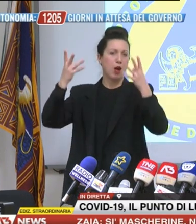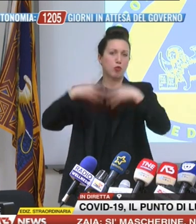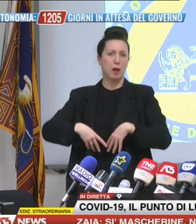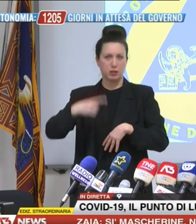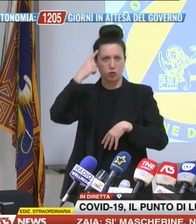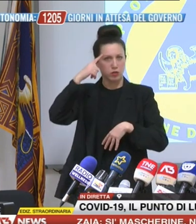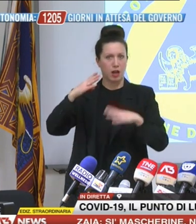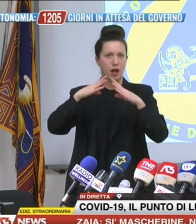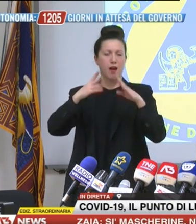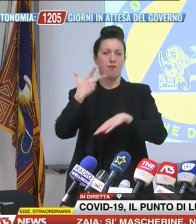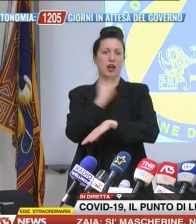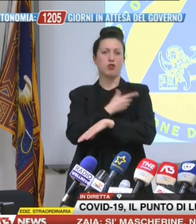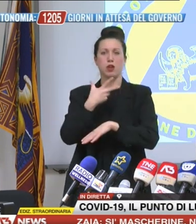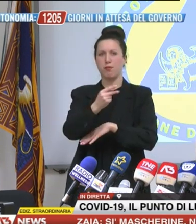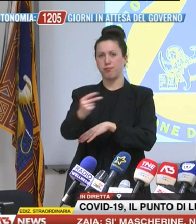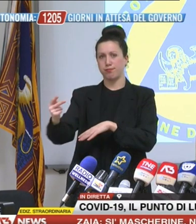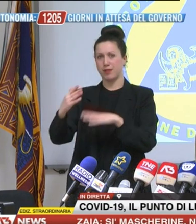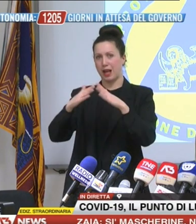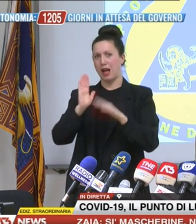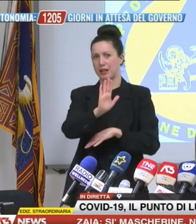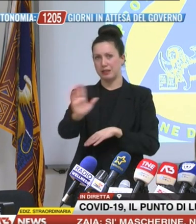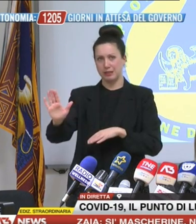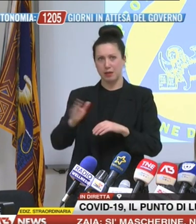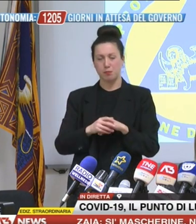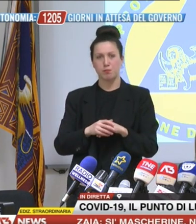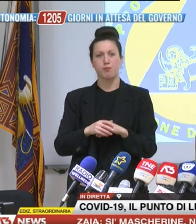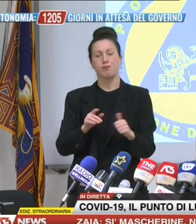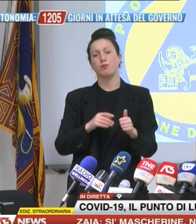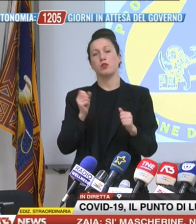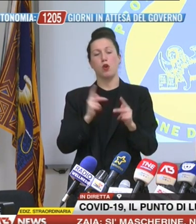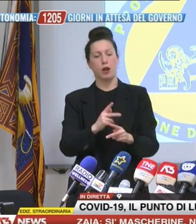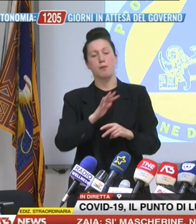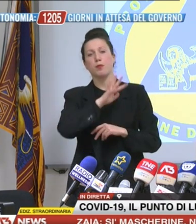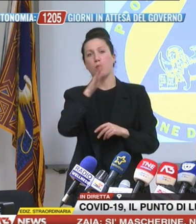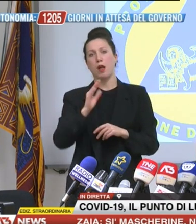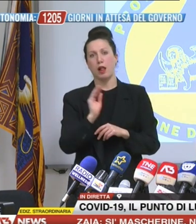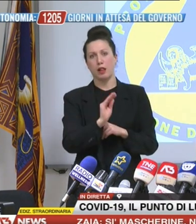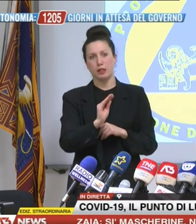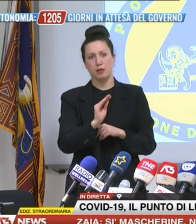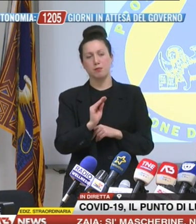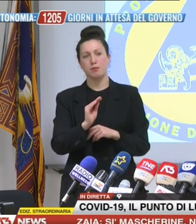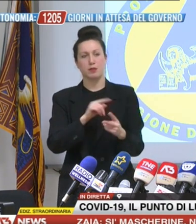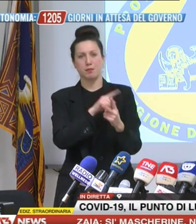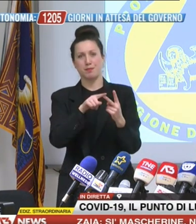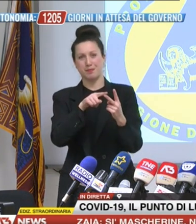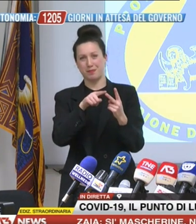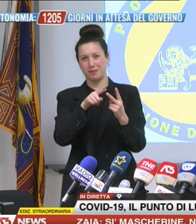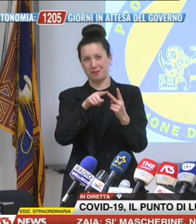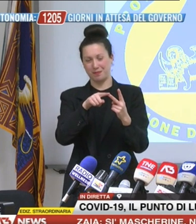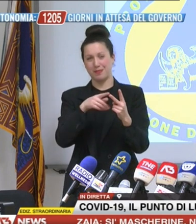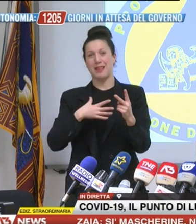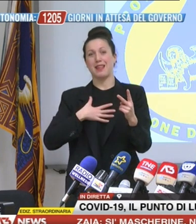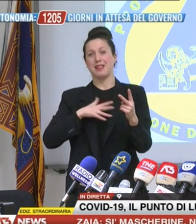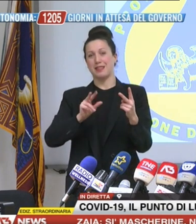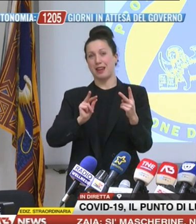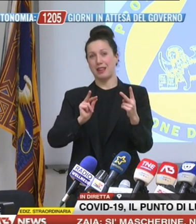domicilio. Ok, poi invece scendiamo con l'età, abbiamo una persona di 30